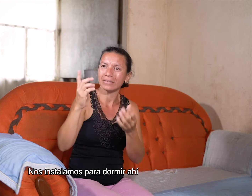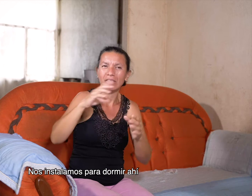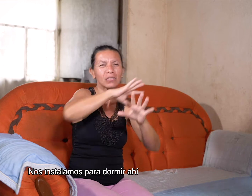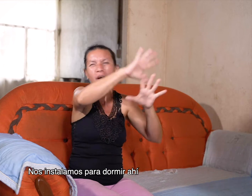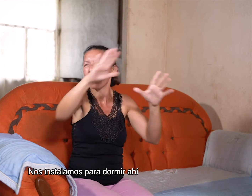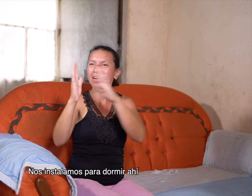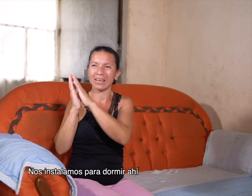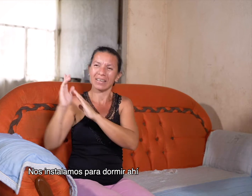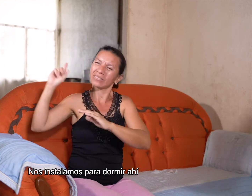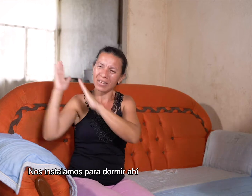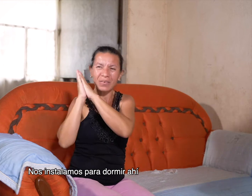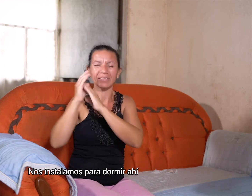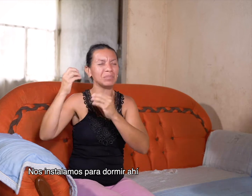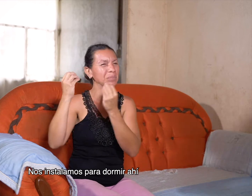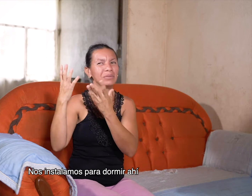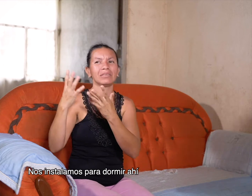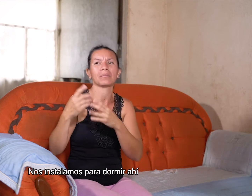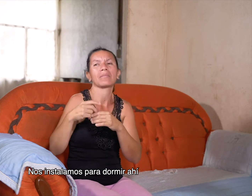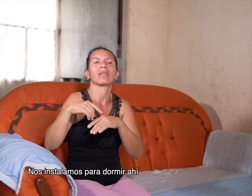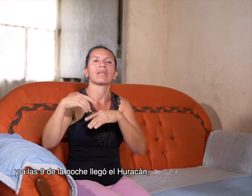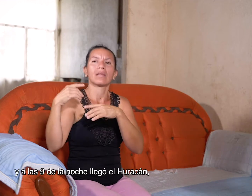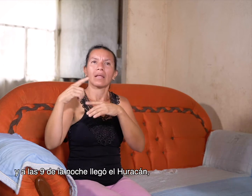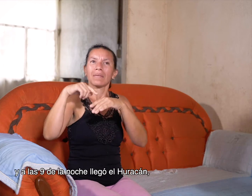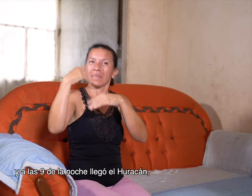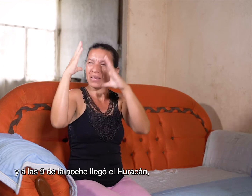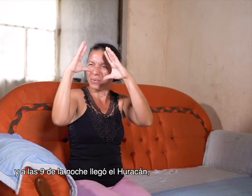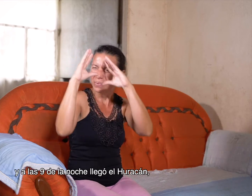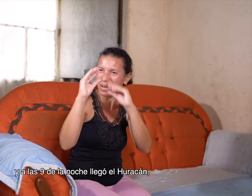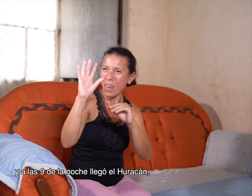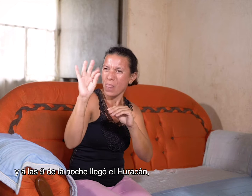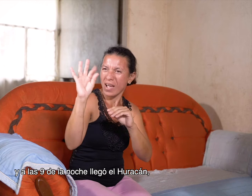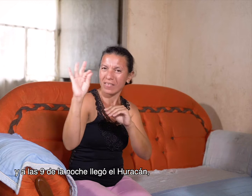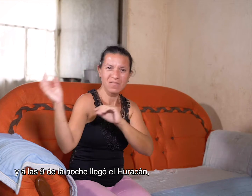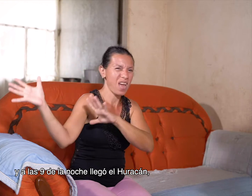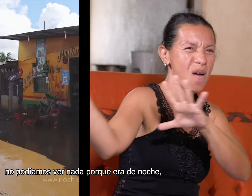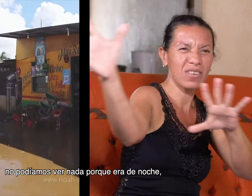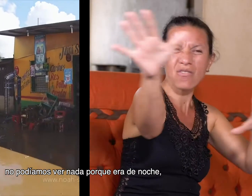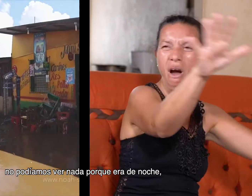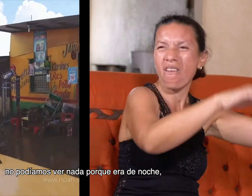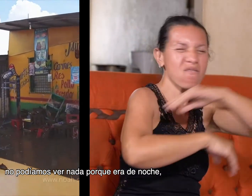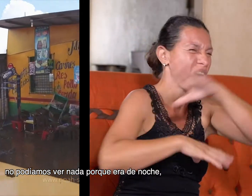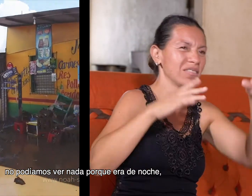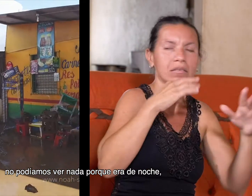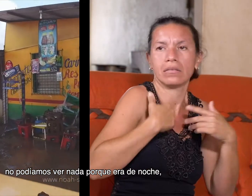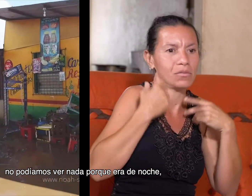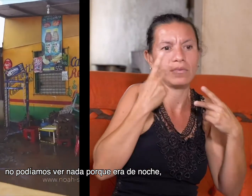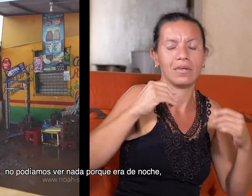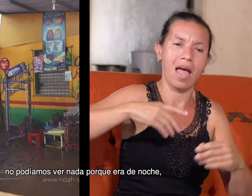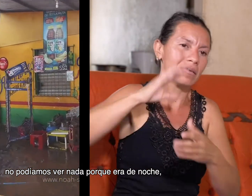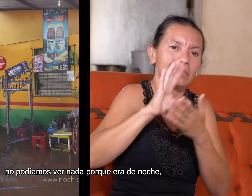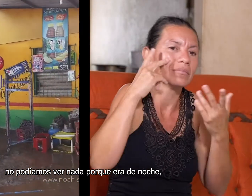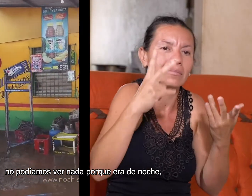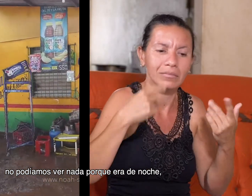para allá. Nos instalamos para dormir ahí y a las 9 de la noche llegó el huracán. No podíamos ver nada